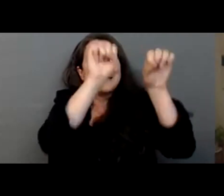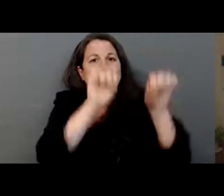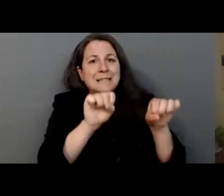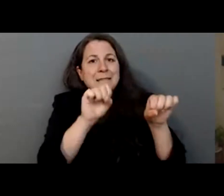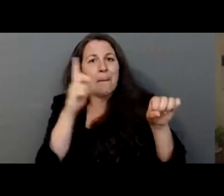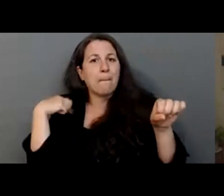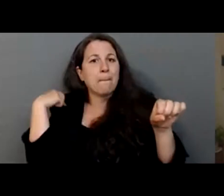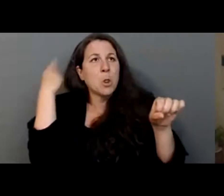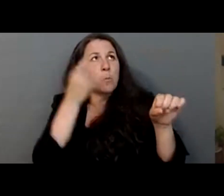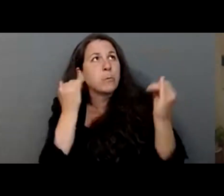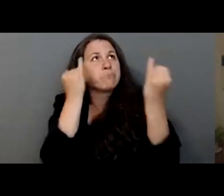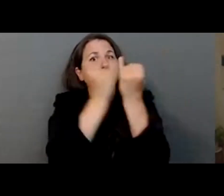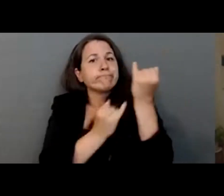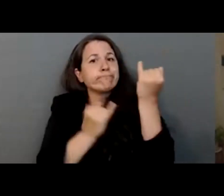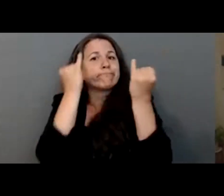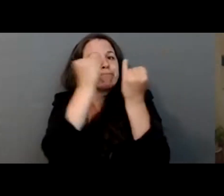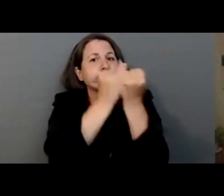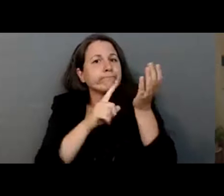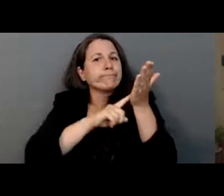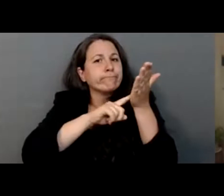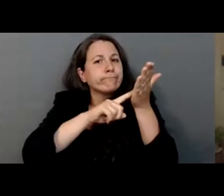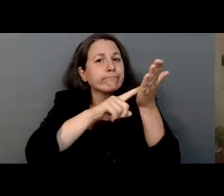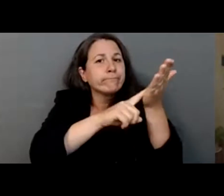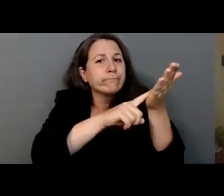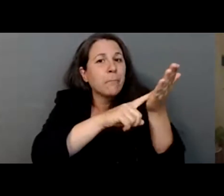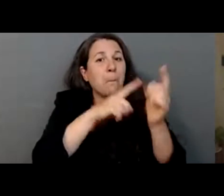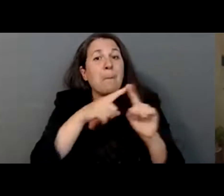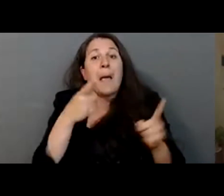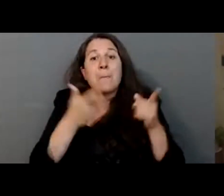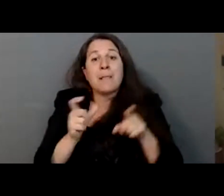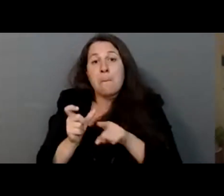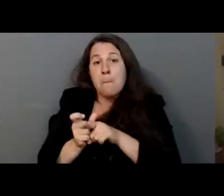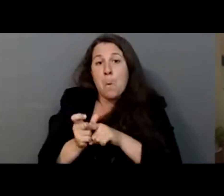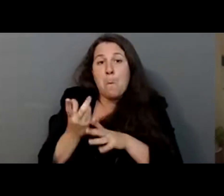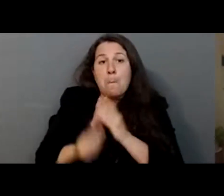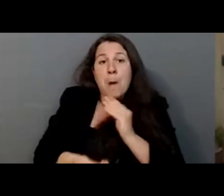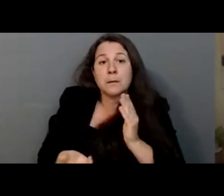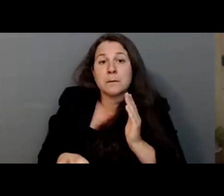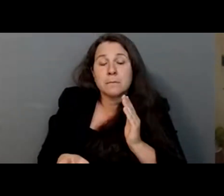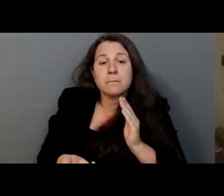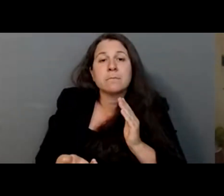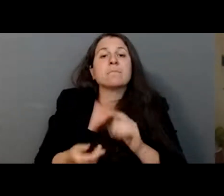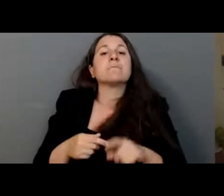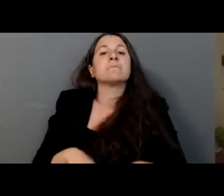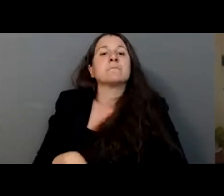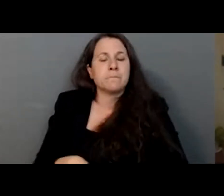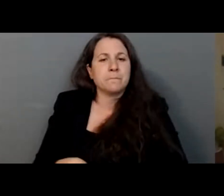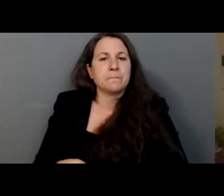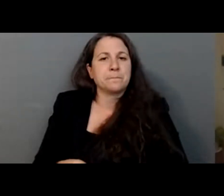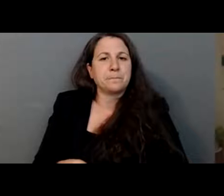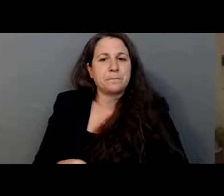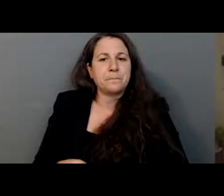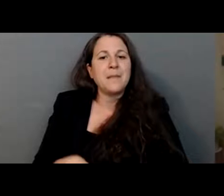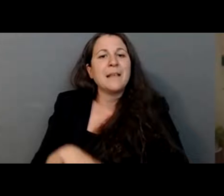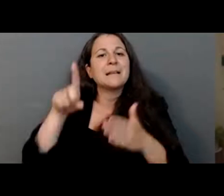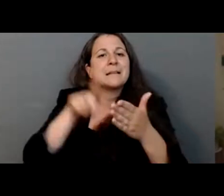n'était pas nécessairement mis sur ce système-là. Donc, qu'est-ce que c'est que le capacitisme? Il y a plusieurs définitions. Il y a